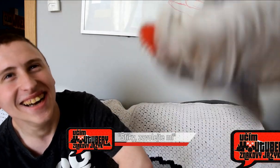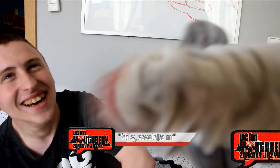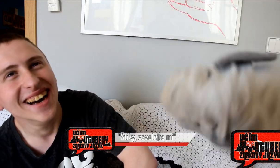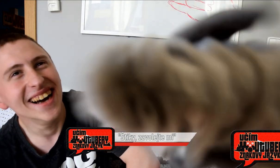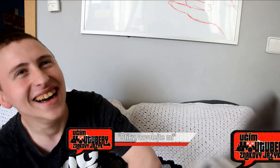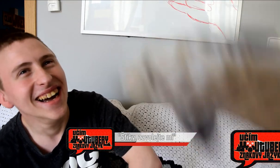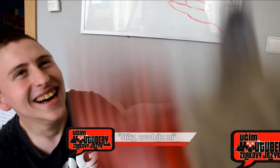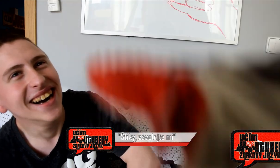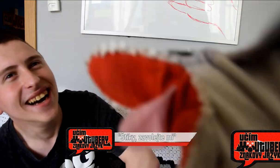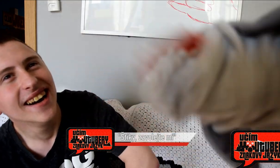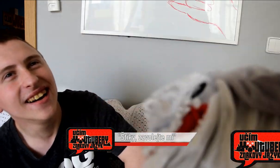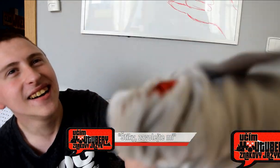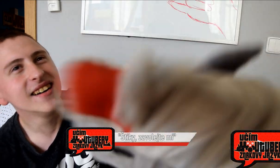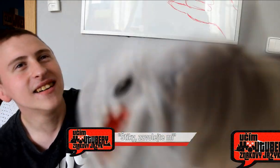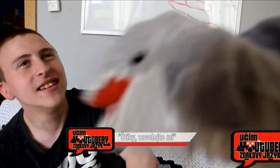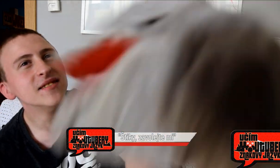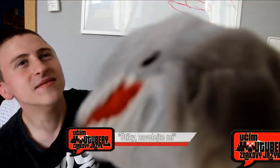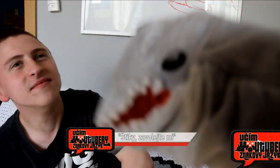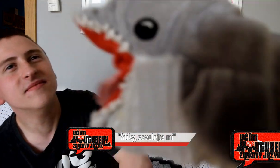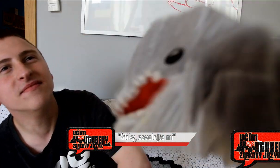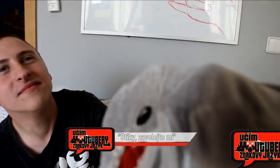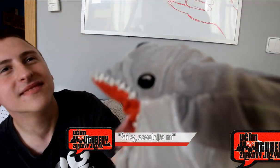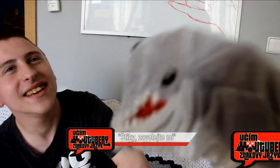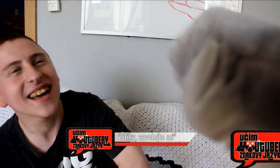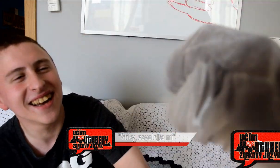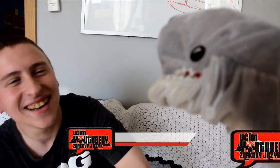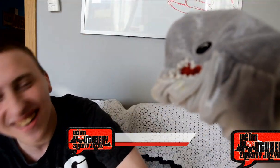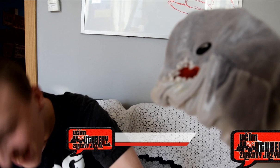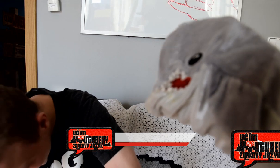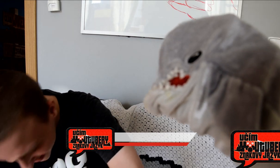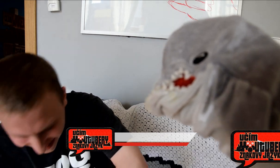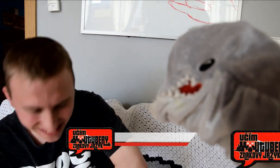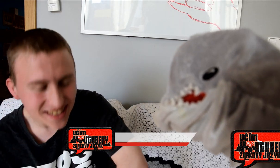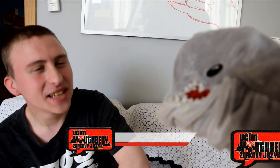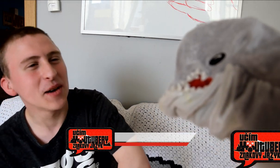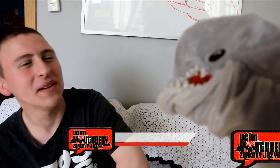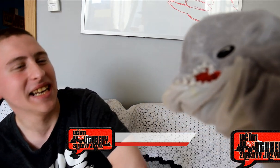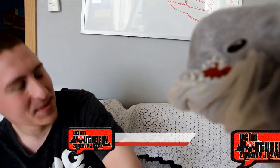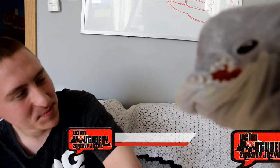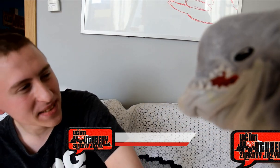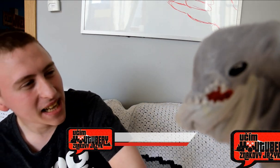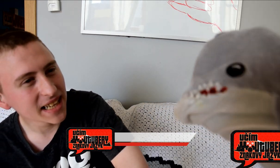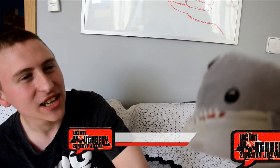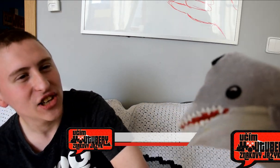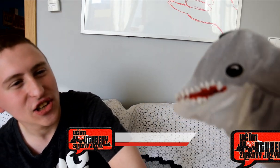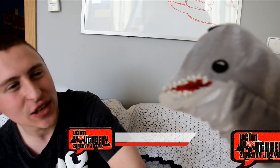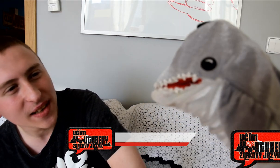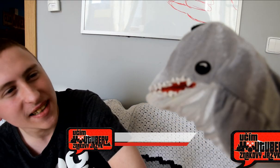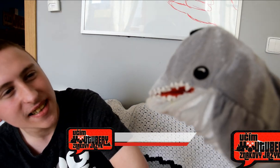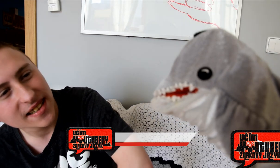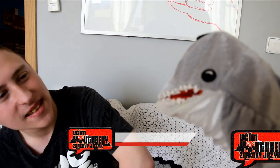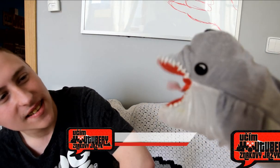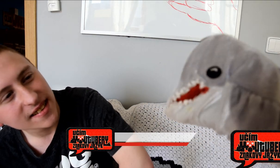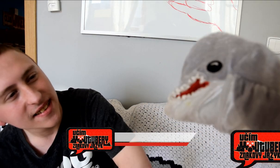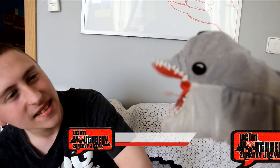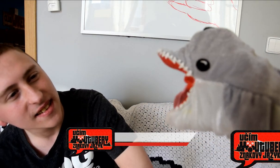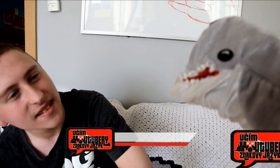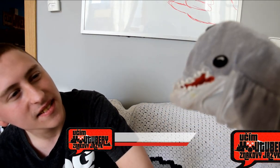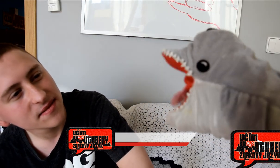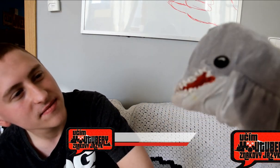zavolejte mi! Proč mluvím jak dement, nevím. Dobrý, další slovo? Další slovo,